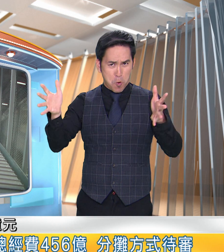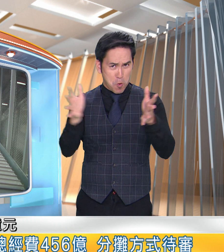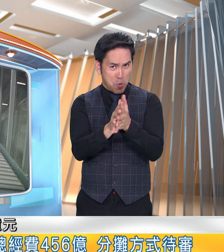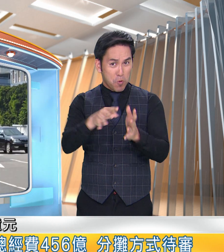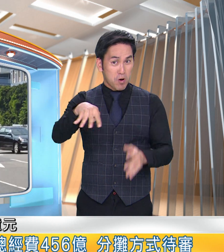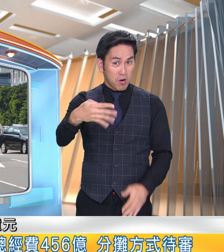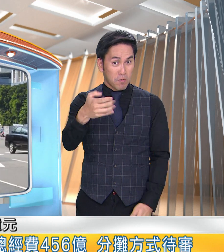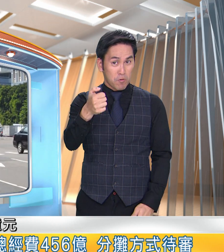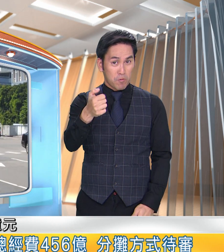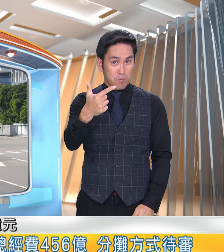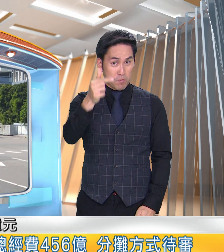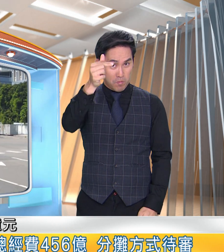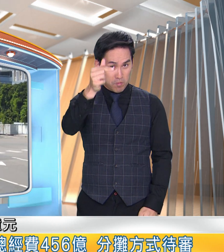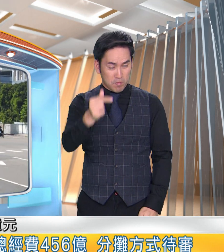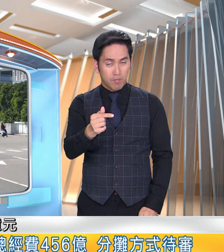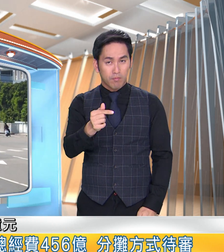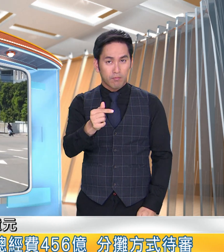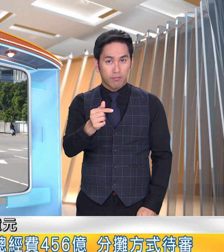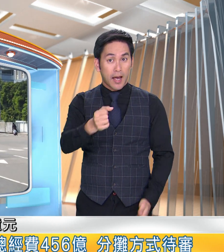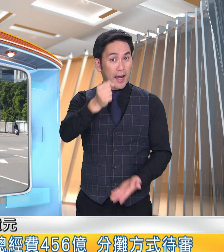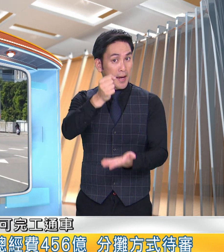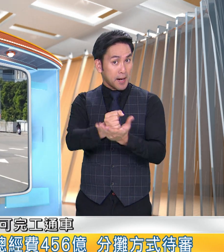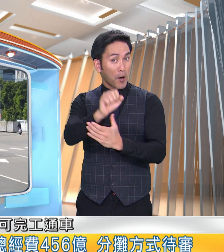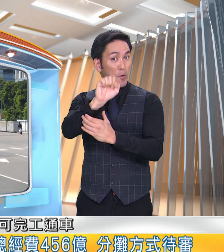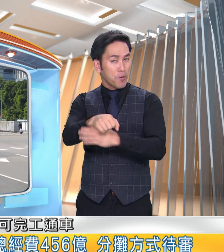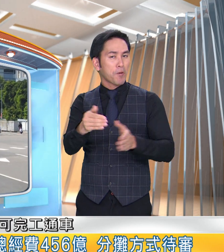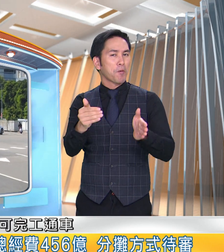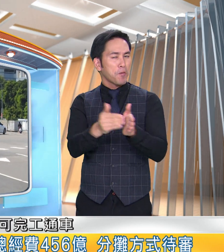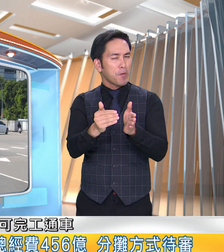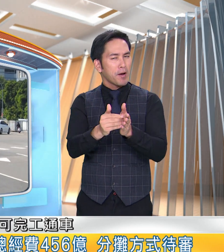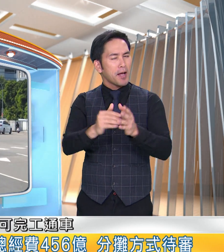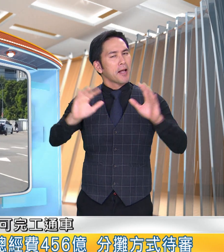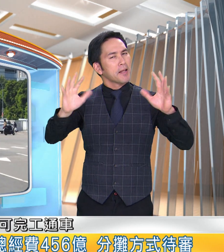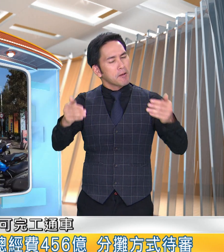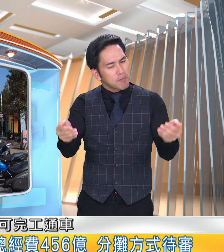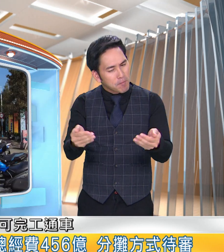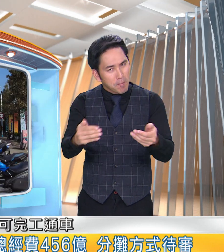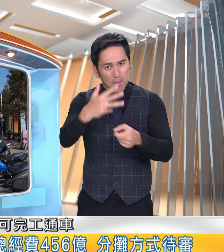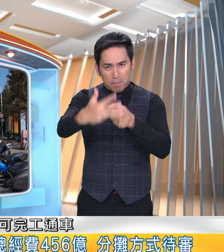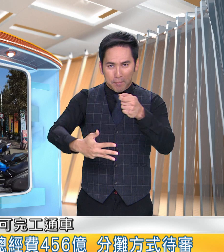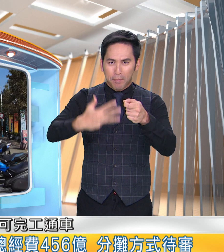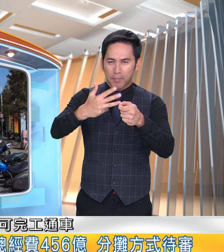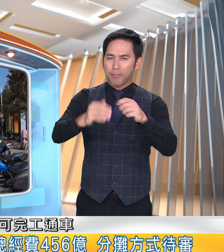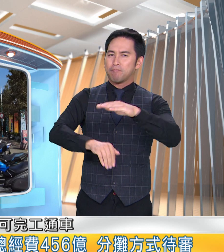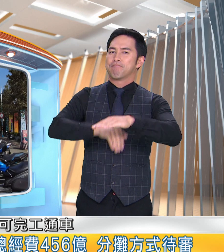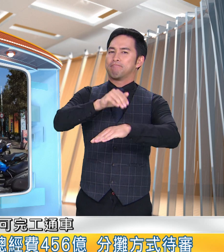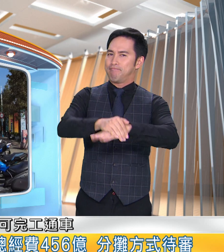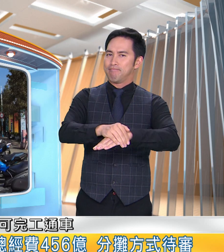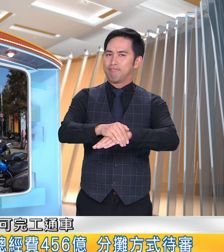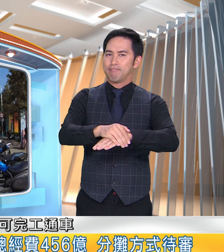是456亿元，预估核定后8年可以完工通车。